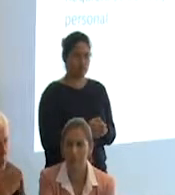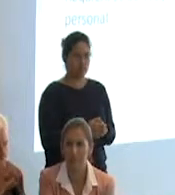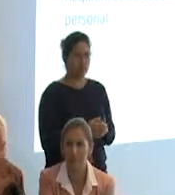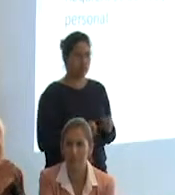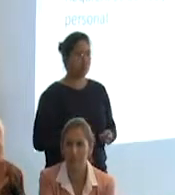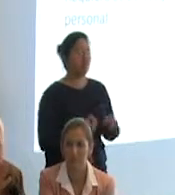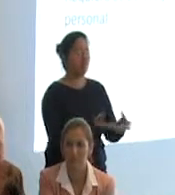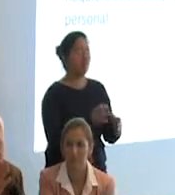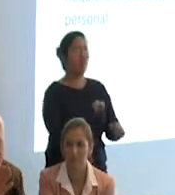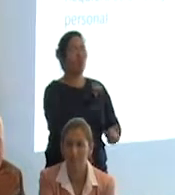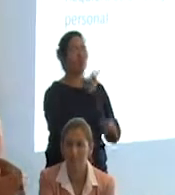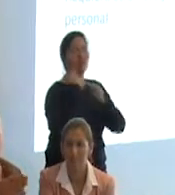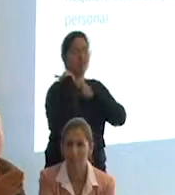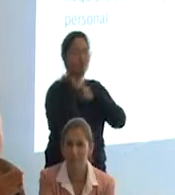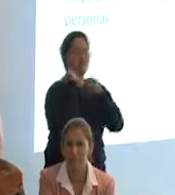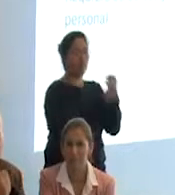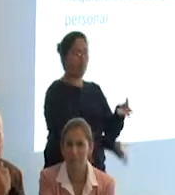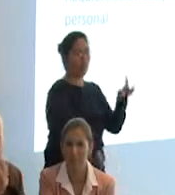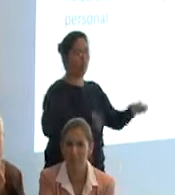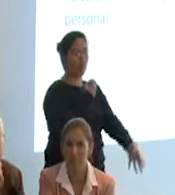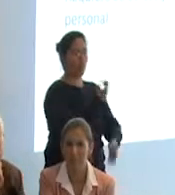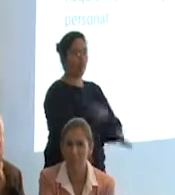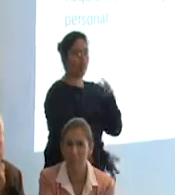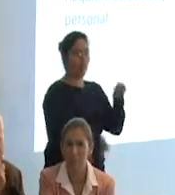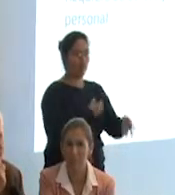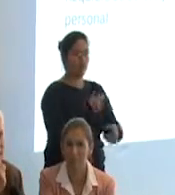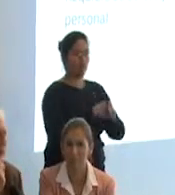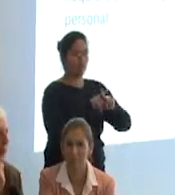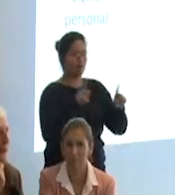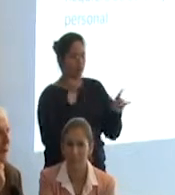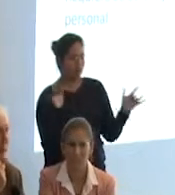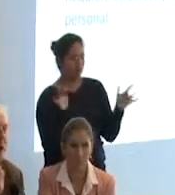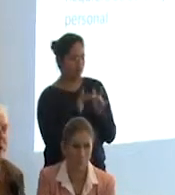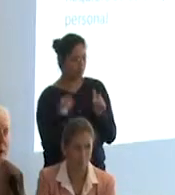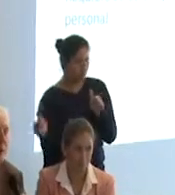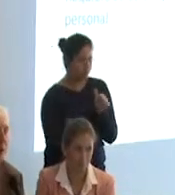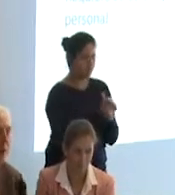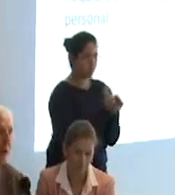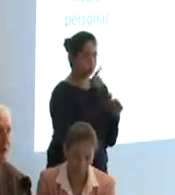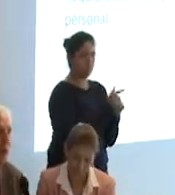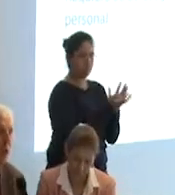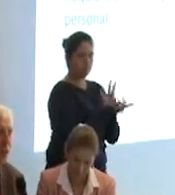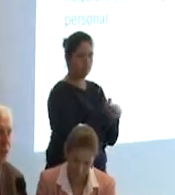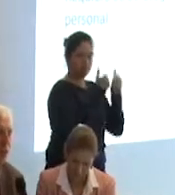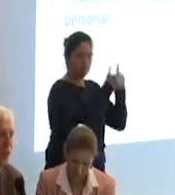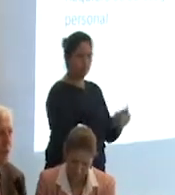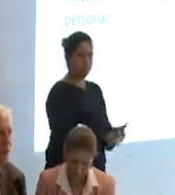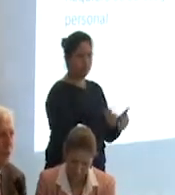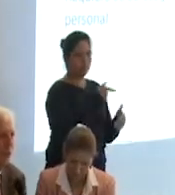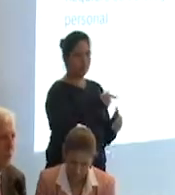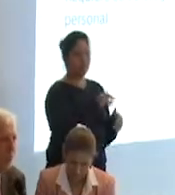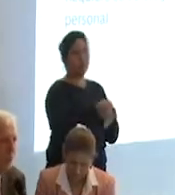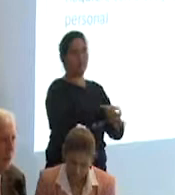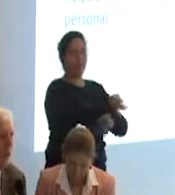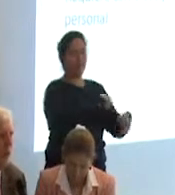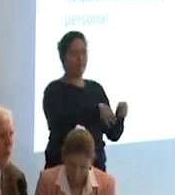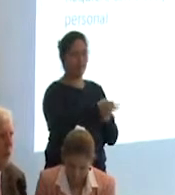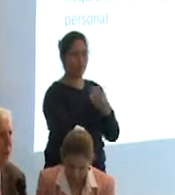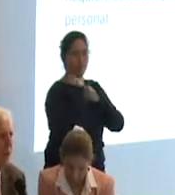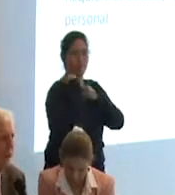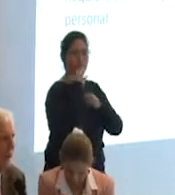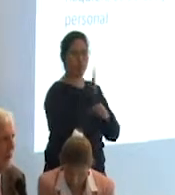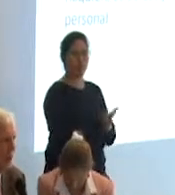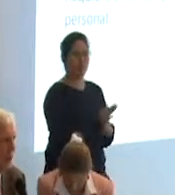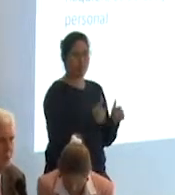el docente lo pone a hacer otra cosa diferente a acompañar al estudiante en situación de discapacidad. En